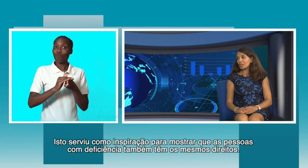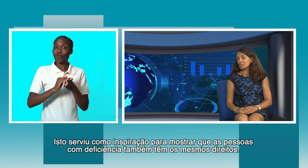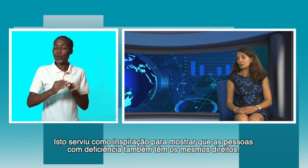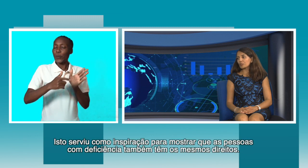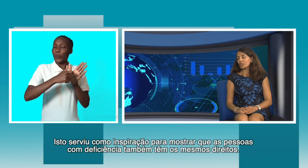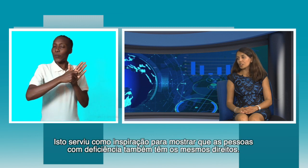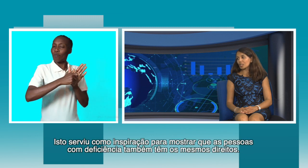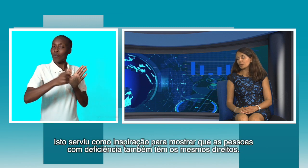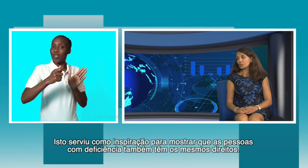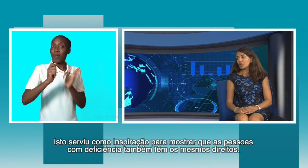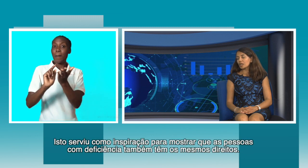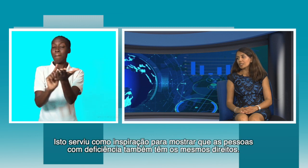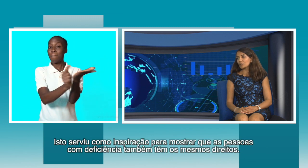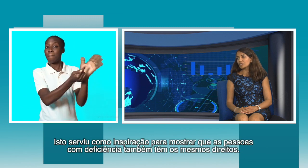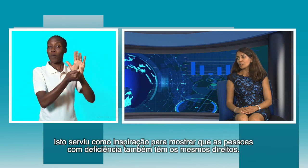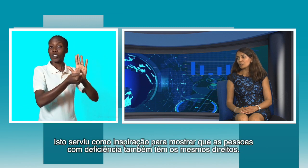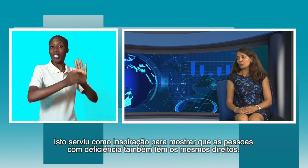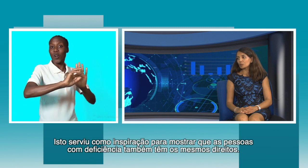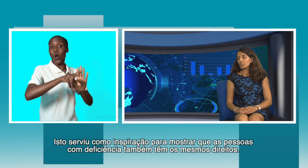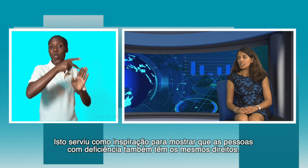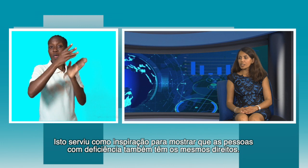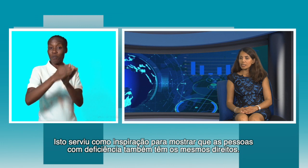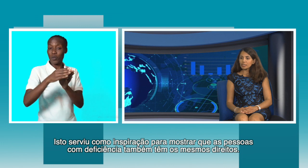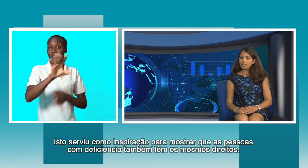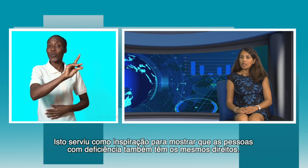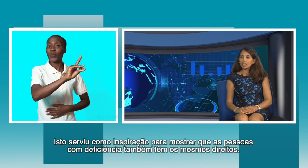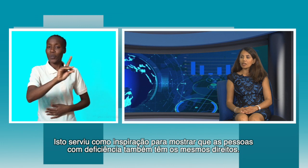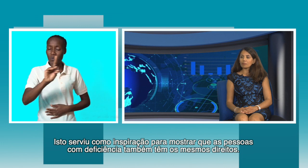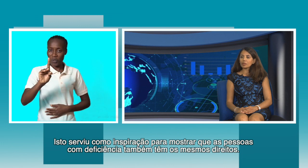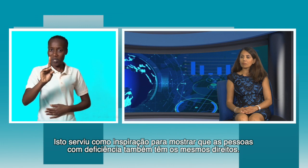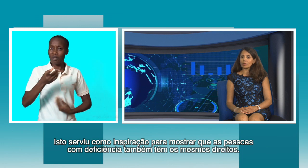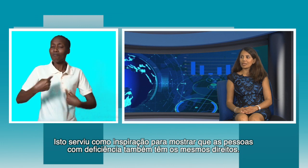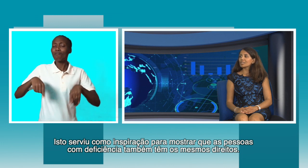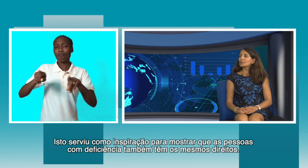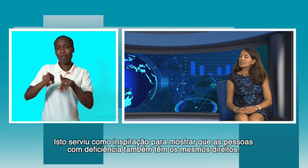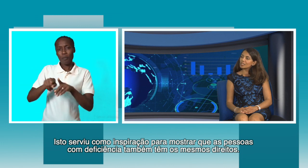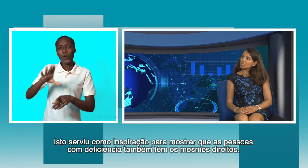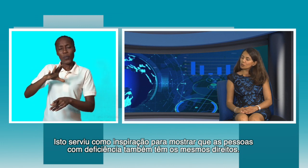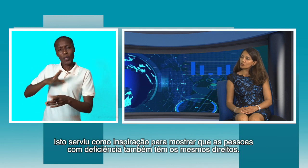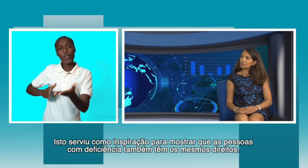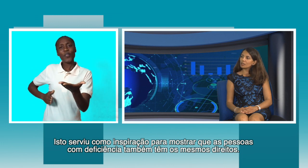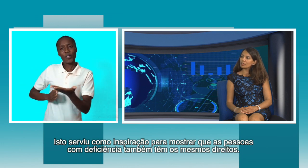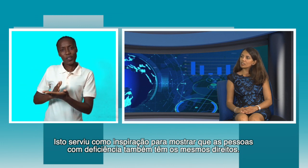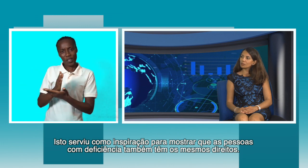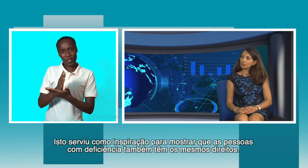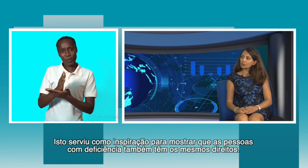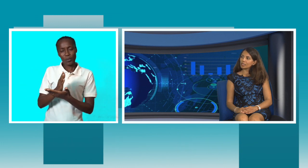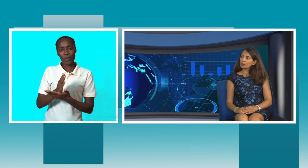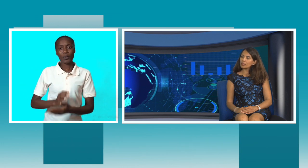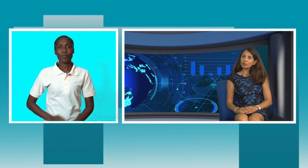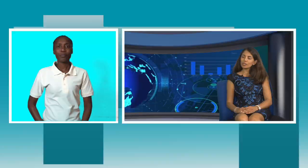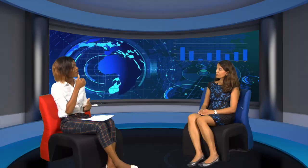Isto serviu como inspiração para mostrar que as pessoas com deficiência também têm os mesmos